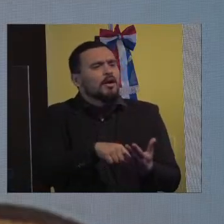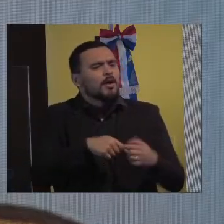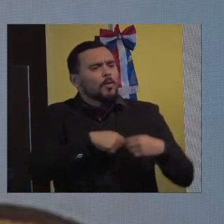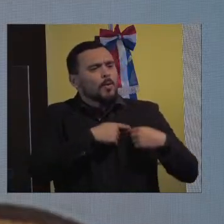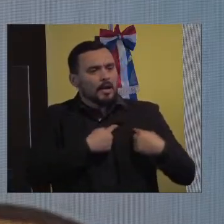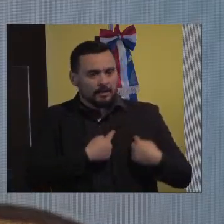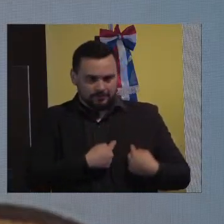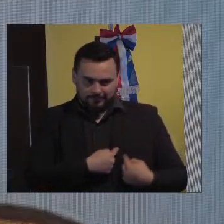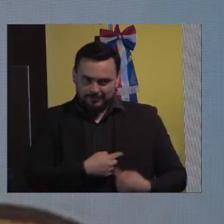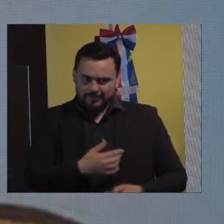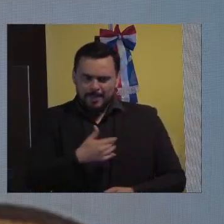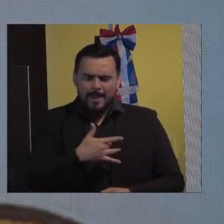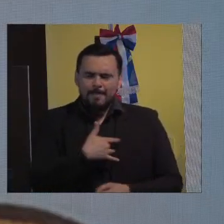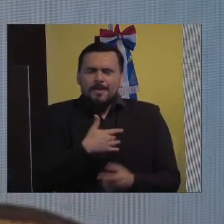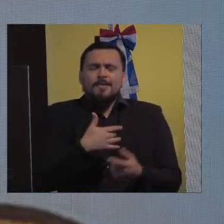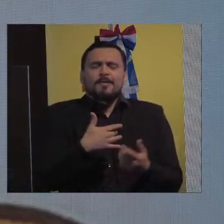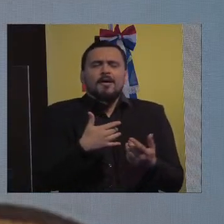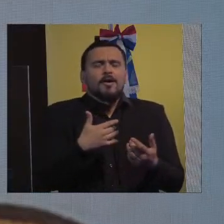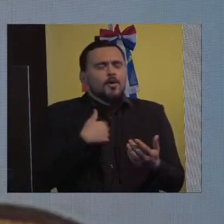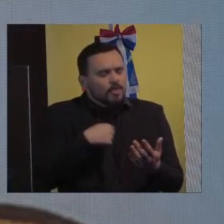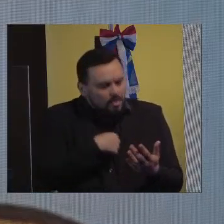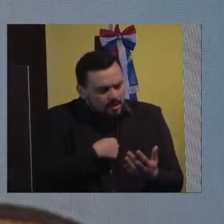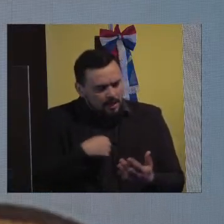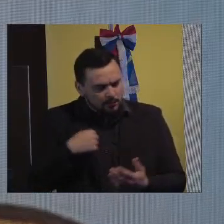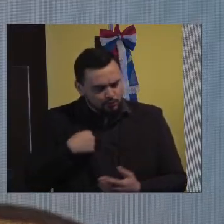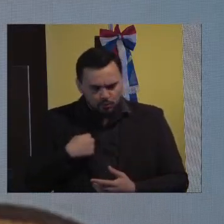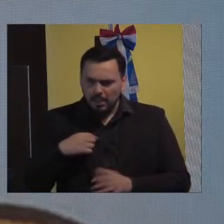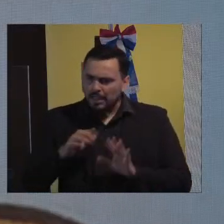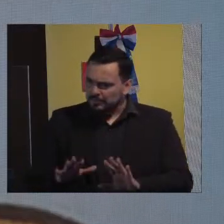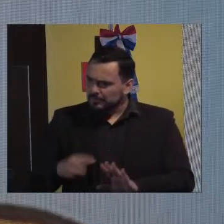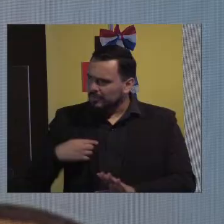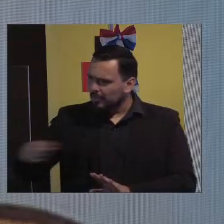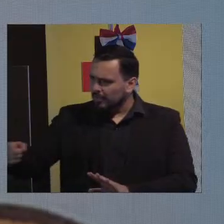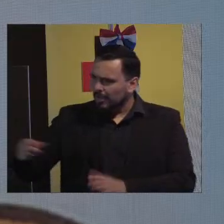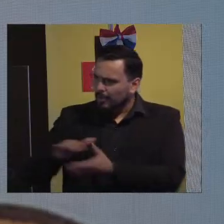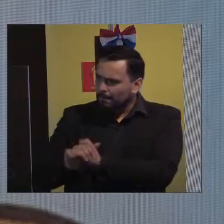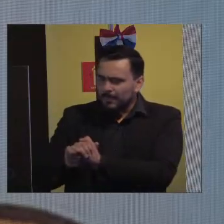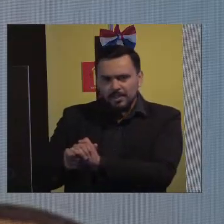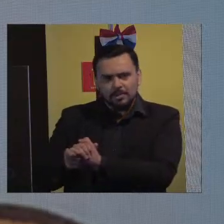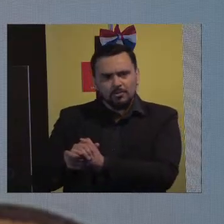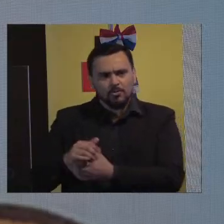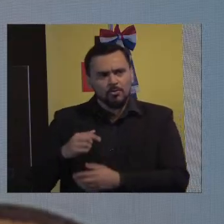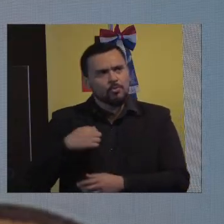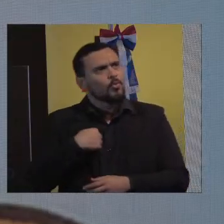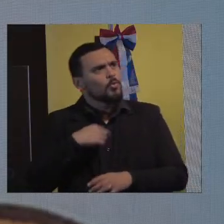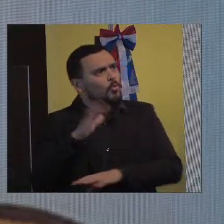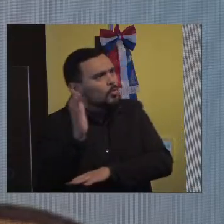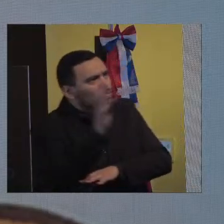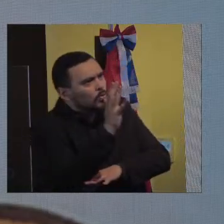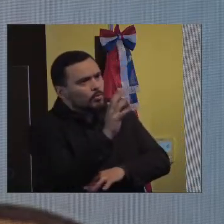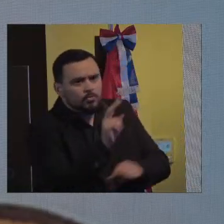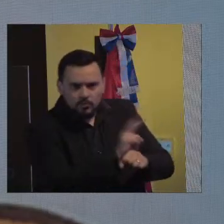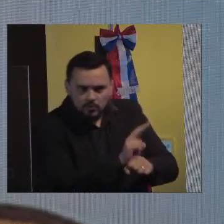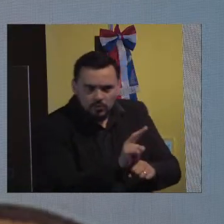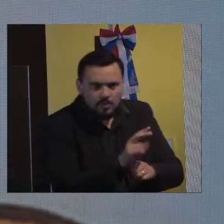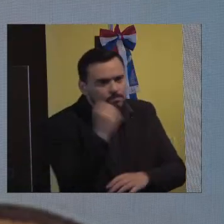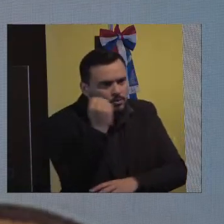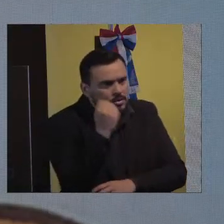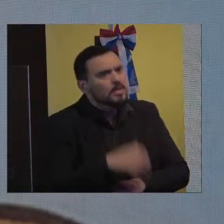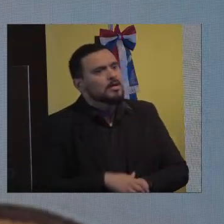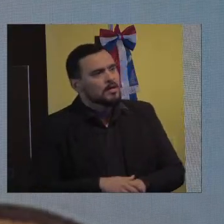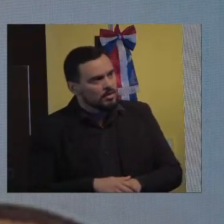mejor de nosotros mismos, a la amistad, al cuidado de la naturaleza, al valor de